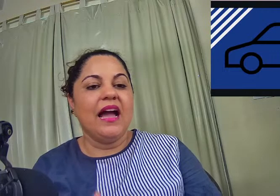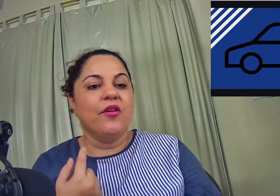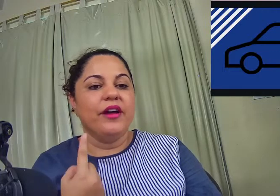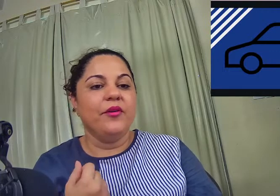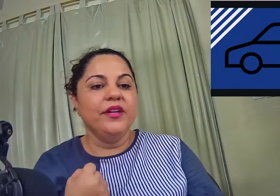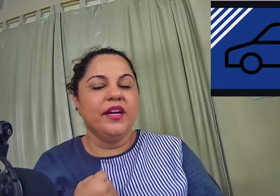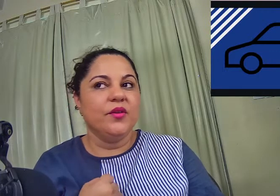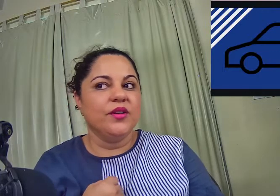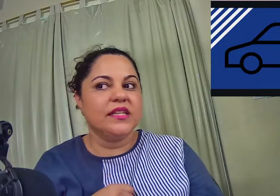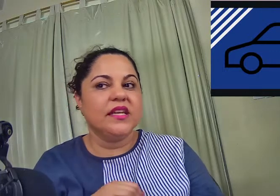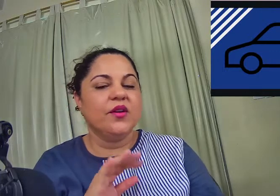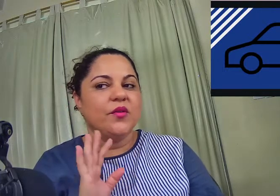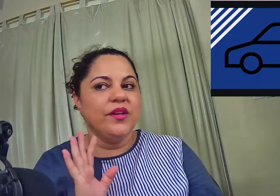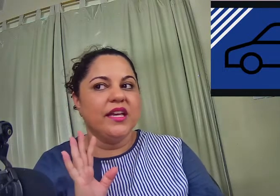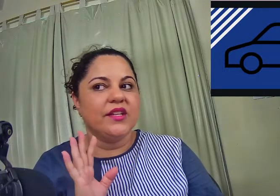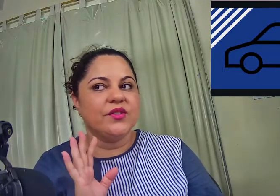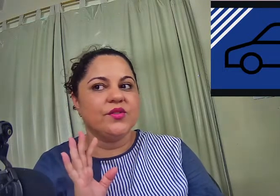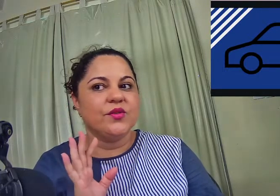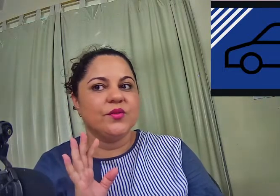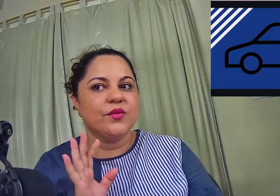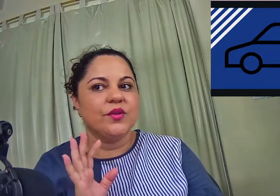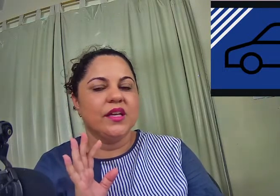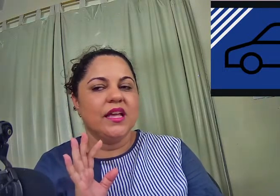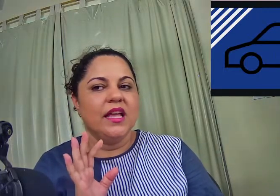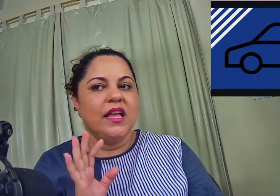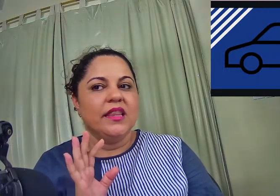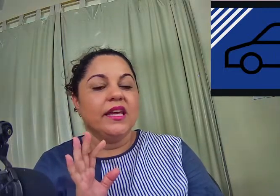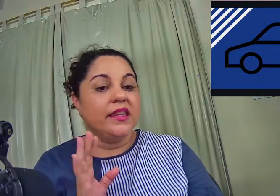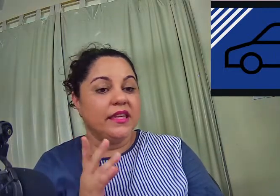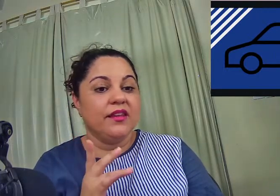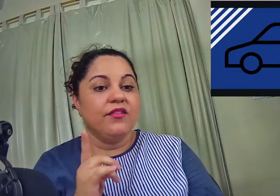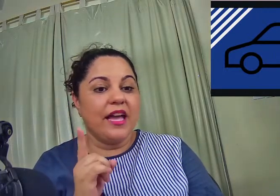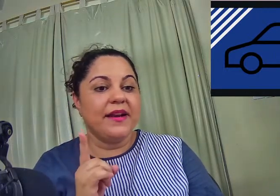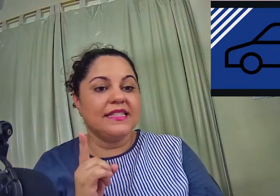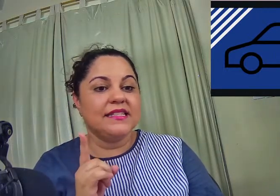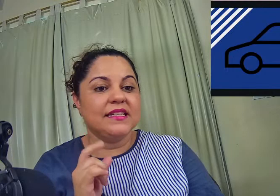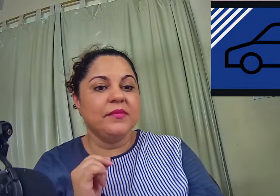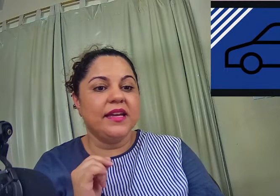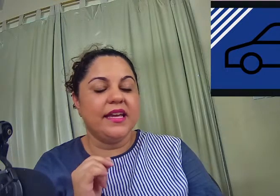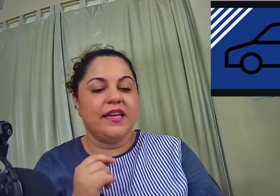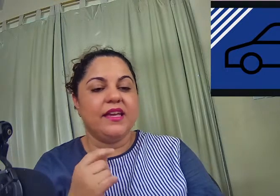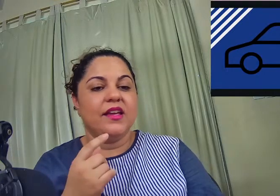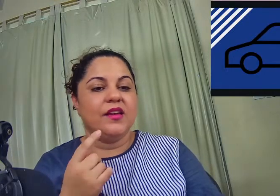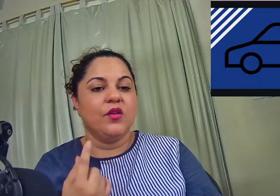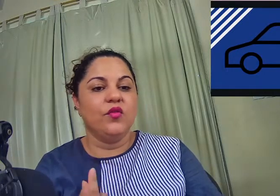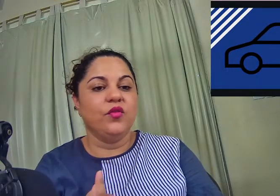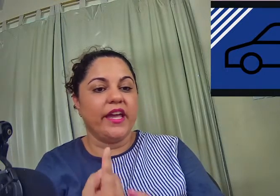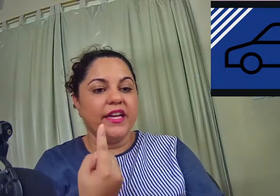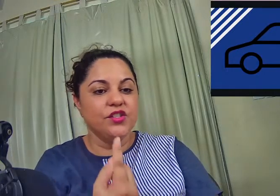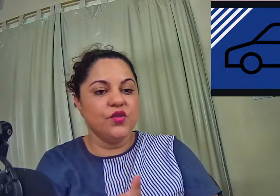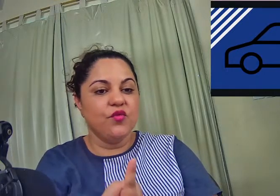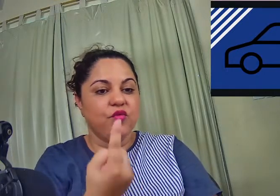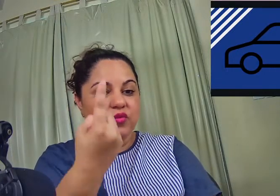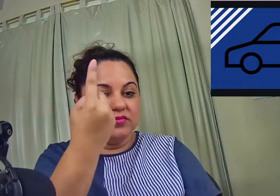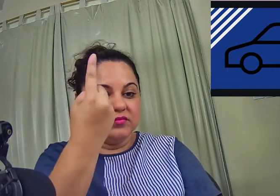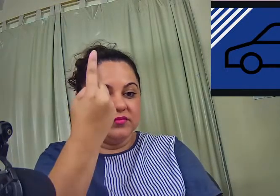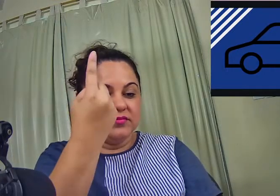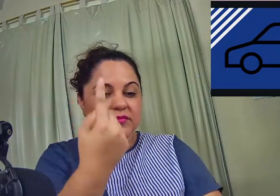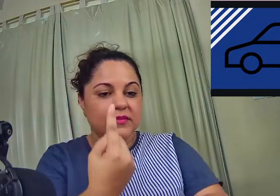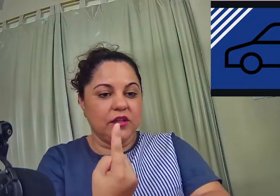Agora, a única coisa que eu conheço que vai para cima é o foguete. Então você